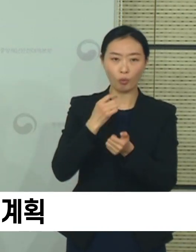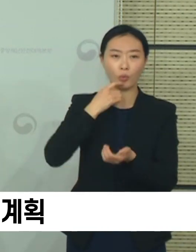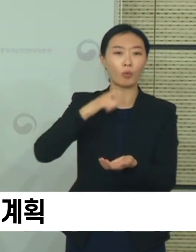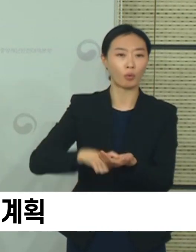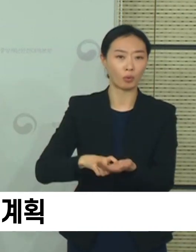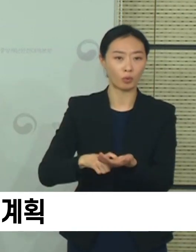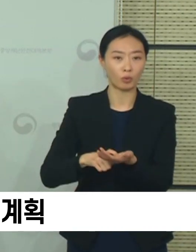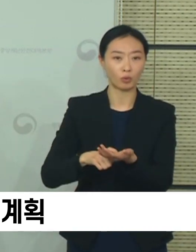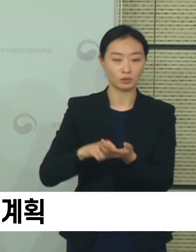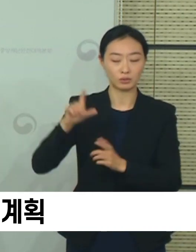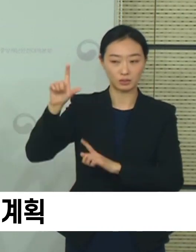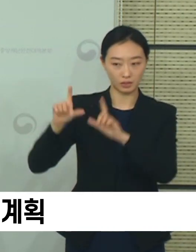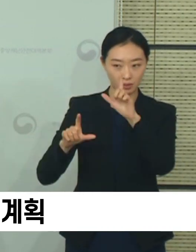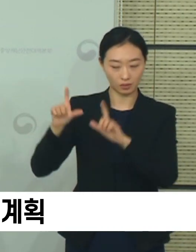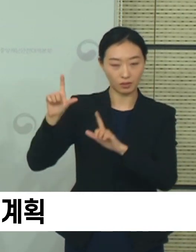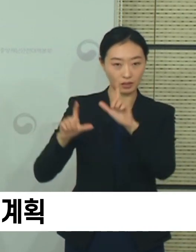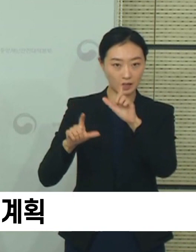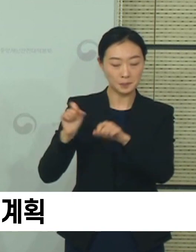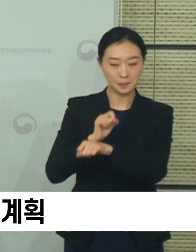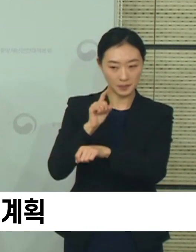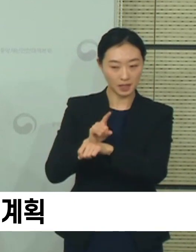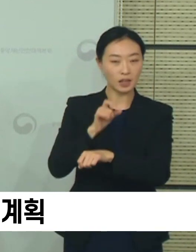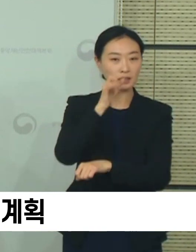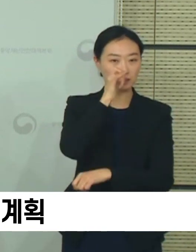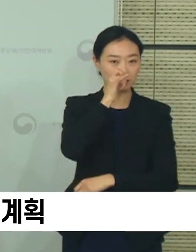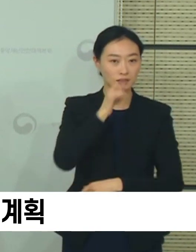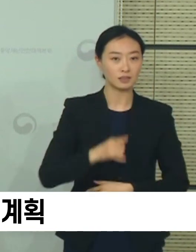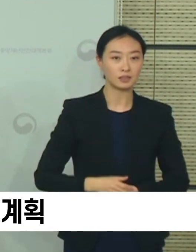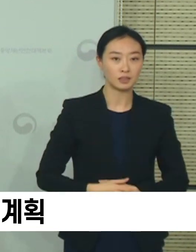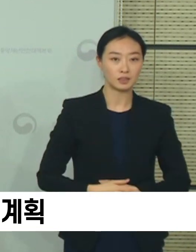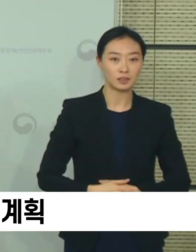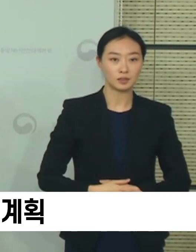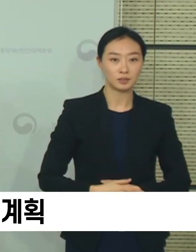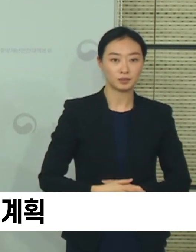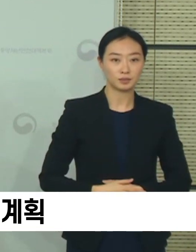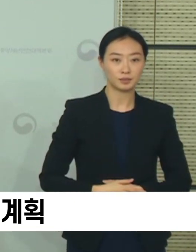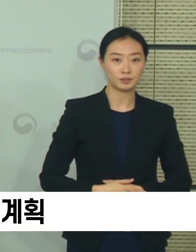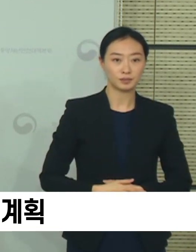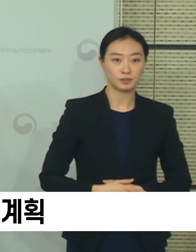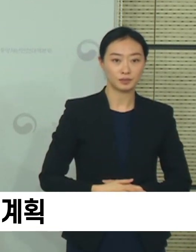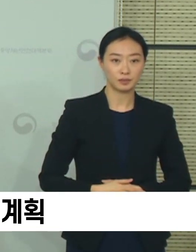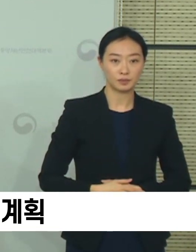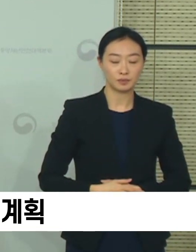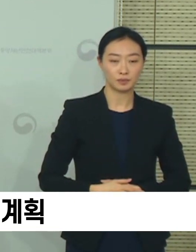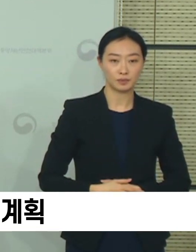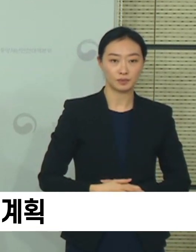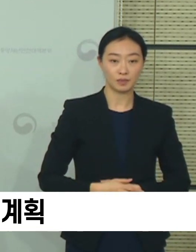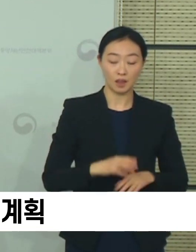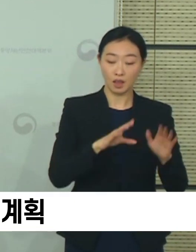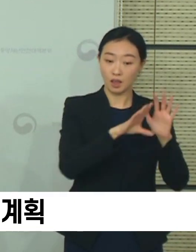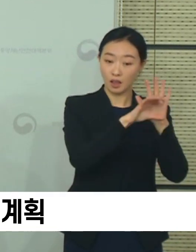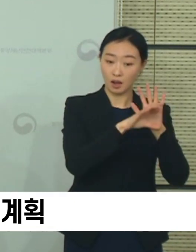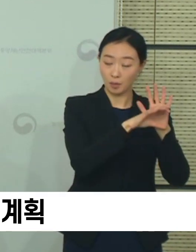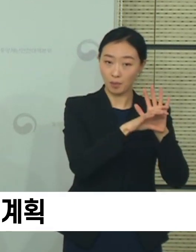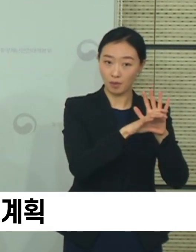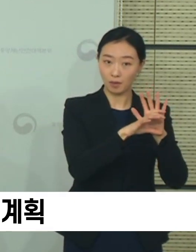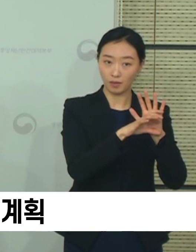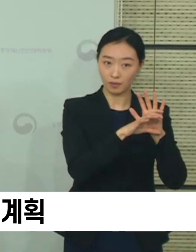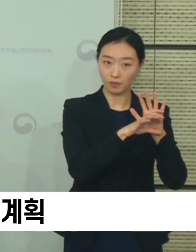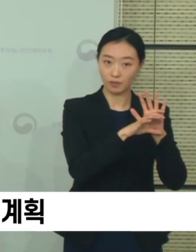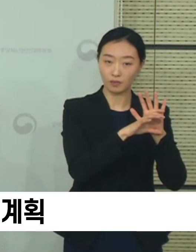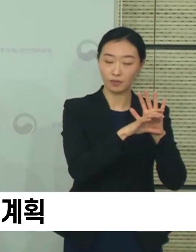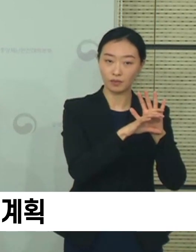상대적으로 취약한 뭐 이런 특성들을 가지고 계셔서 질병 그 자체 이 감염병 자체에 대한